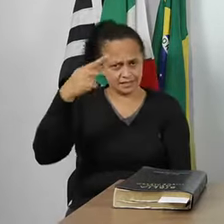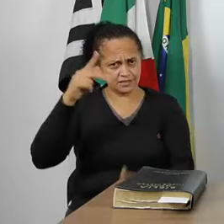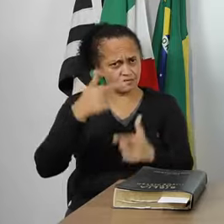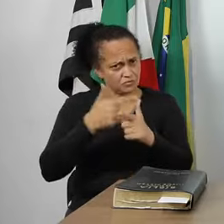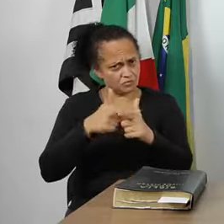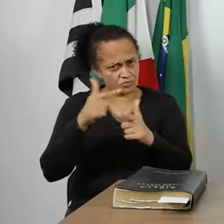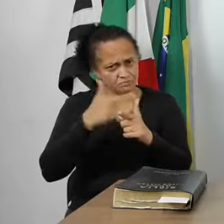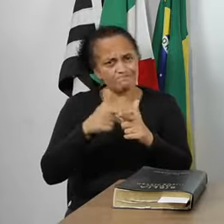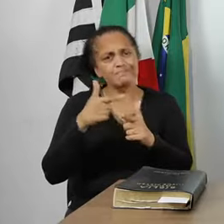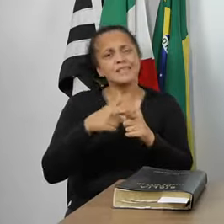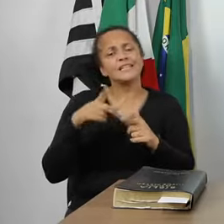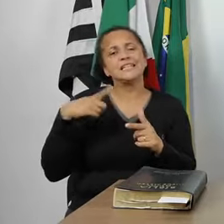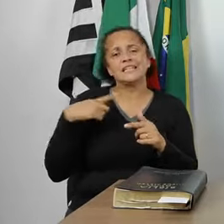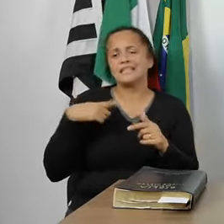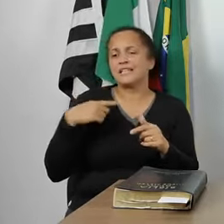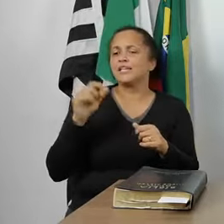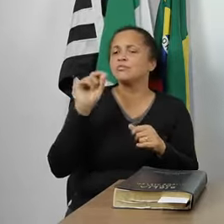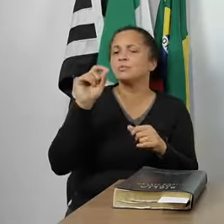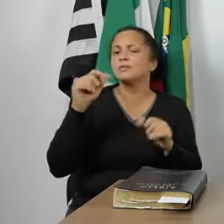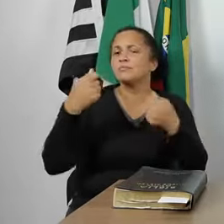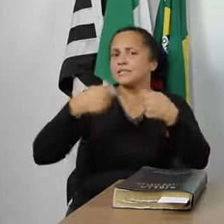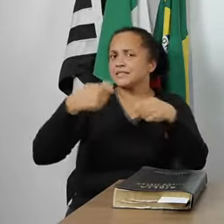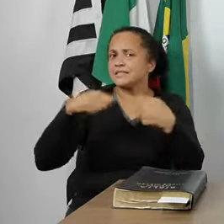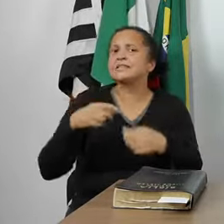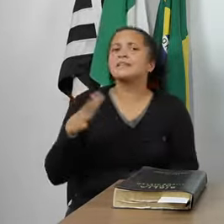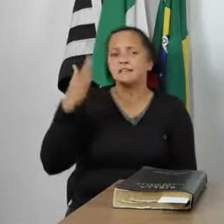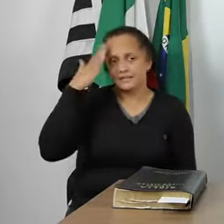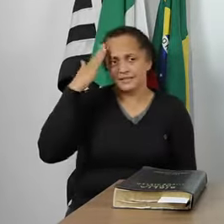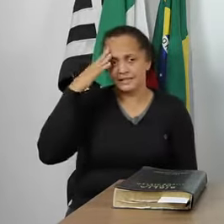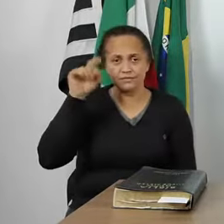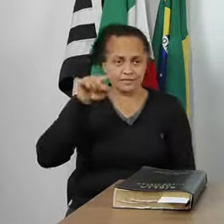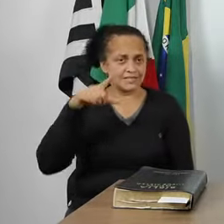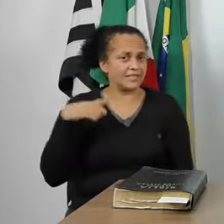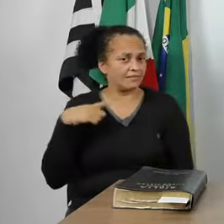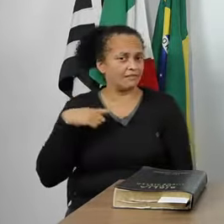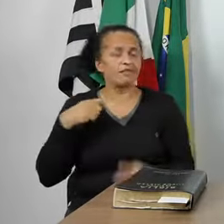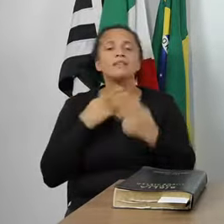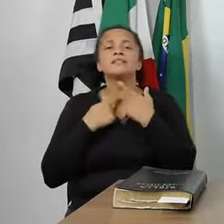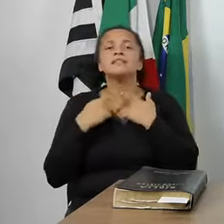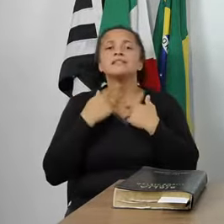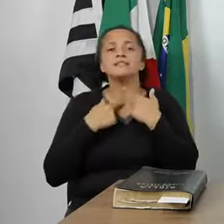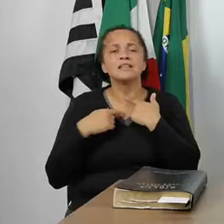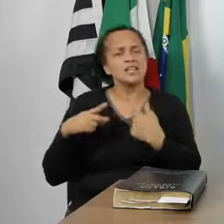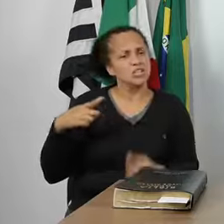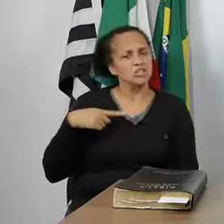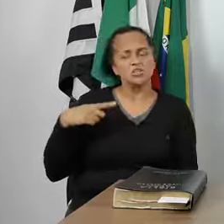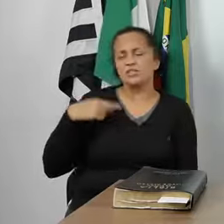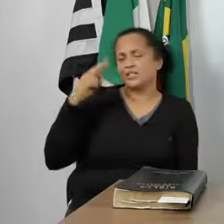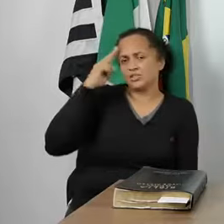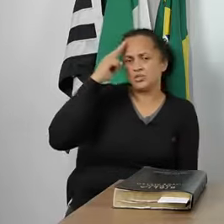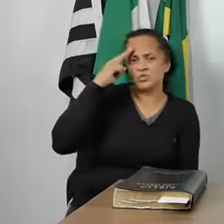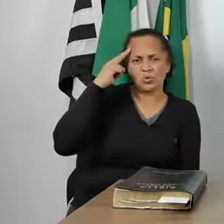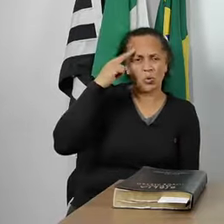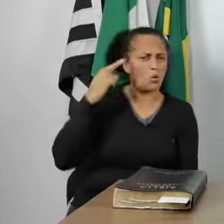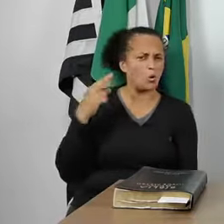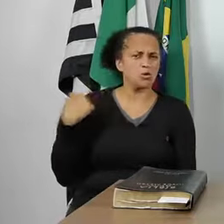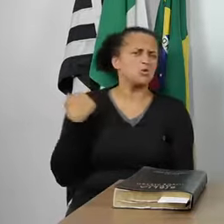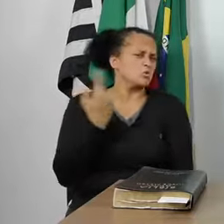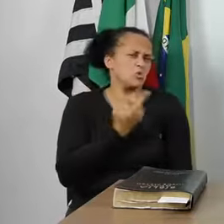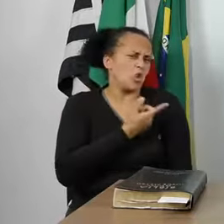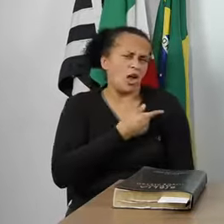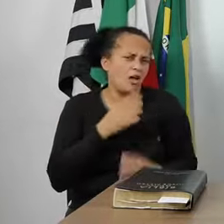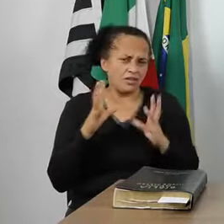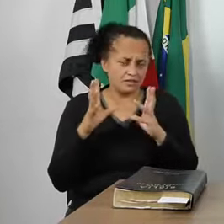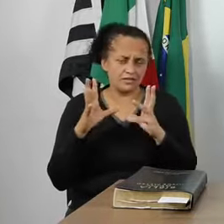necessidades. Eu sei que você tem desejo de muitas coisas, eu também tenho, você tem sonhos para se realizar, nós temos, todos nós